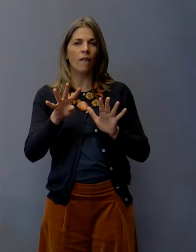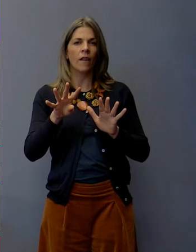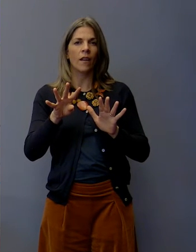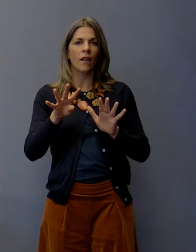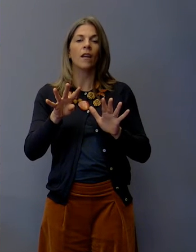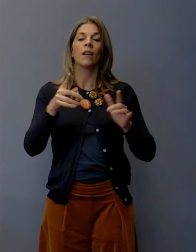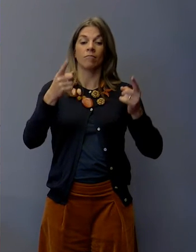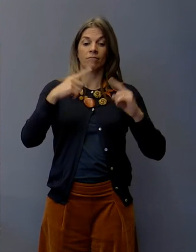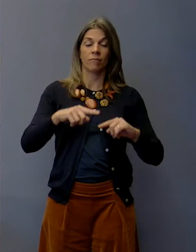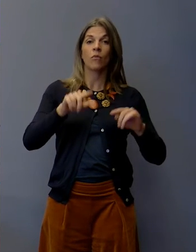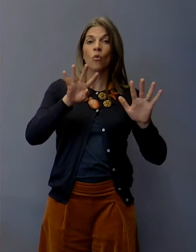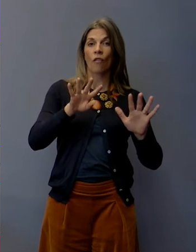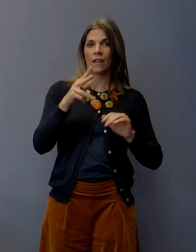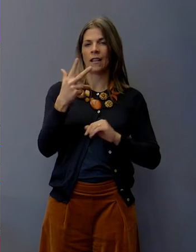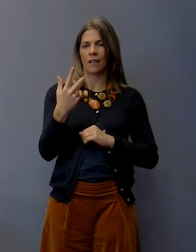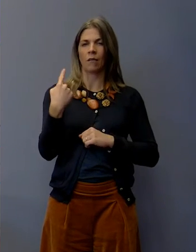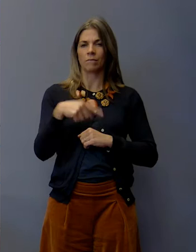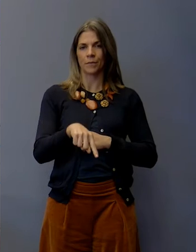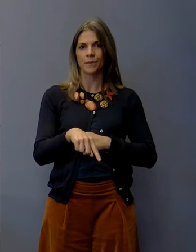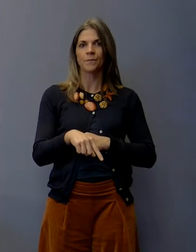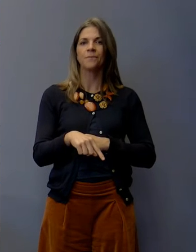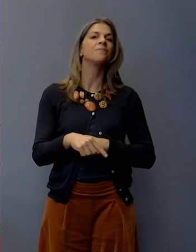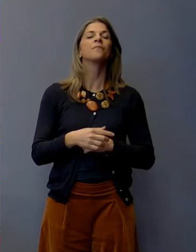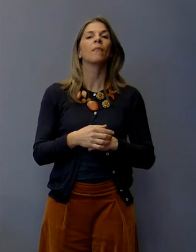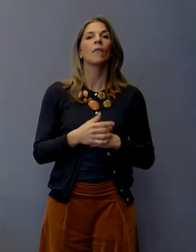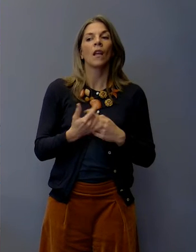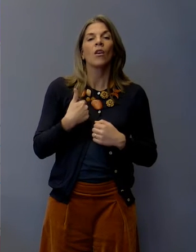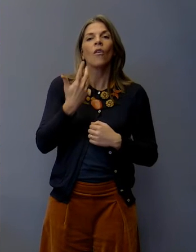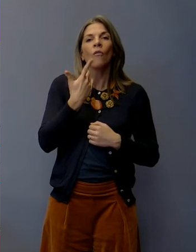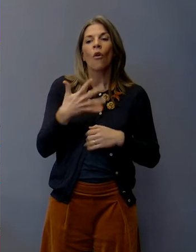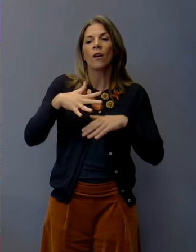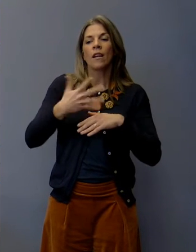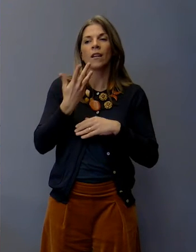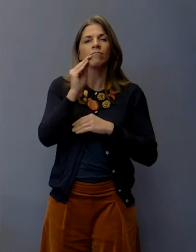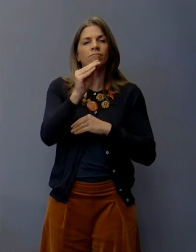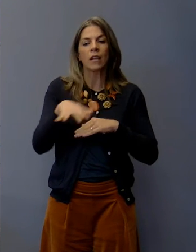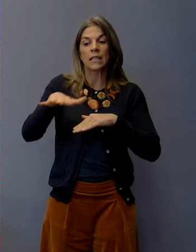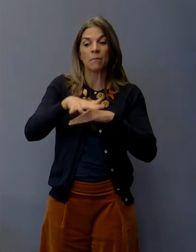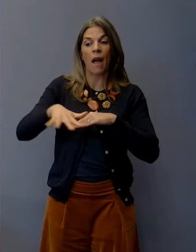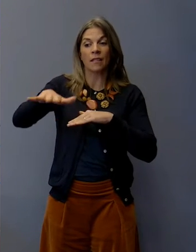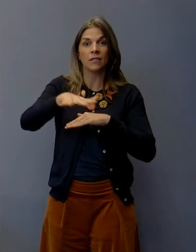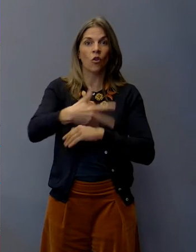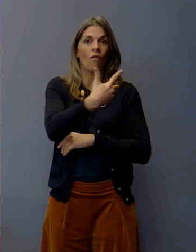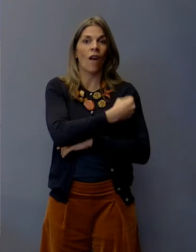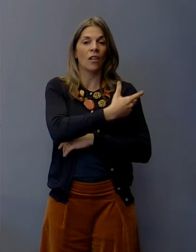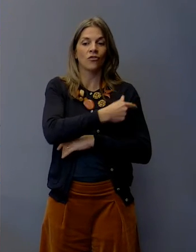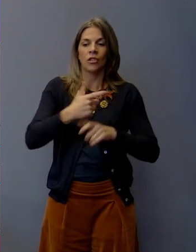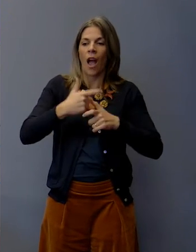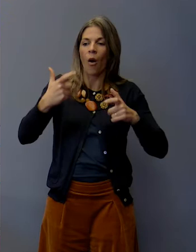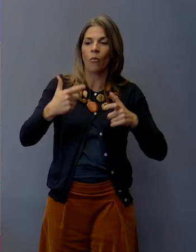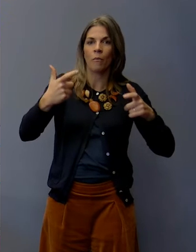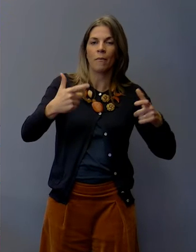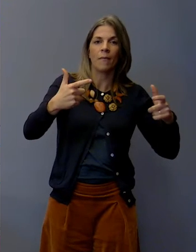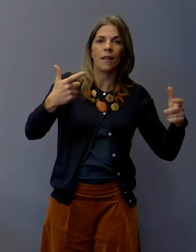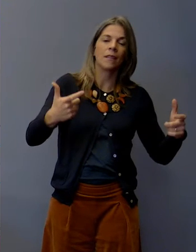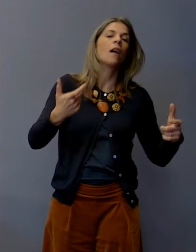93 in modo da poter facilitare facilitare e agevolare le